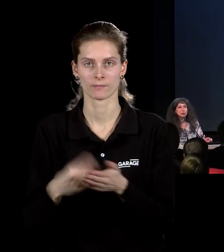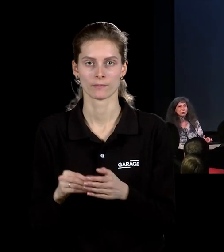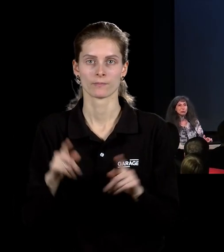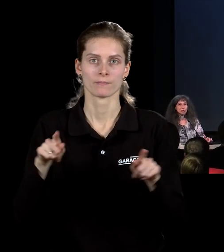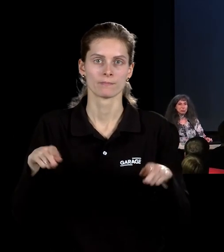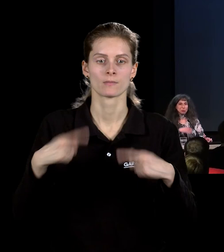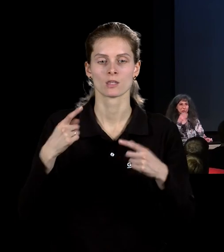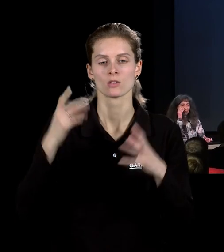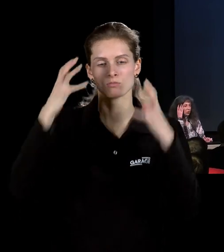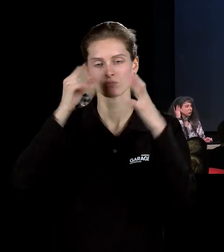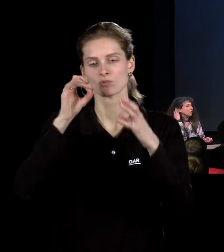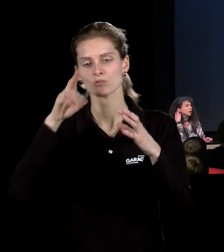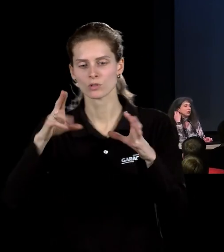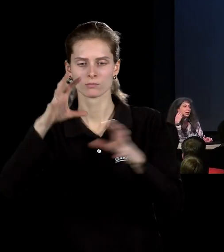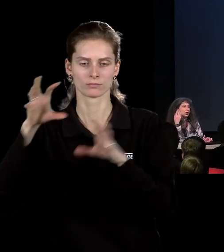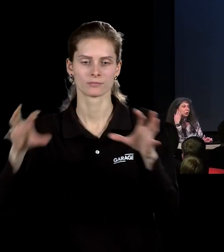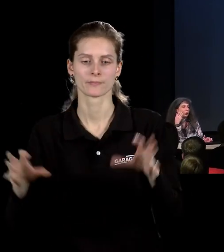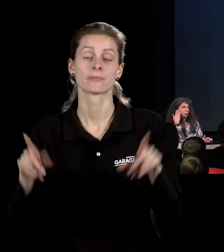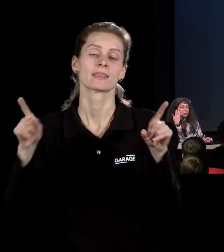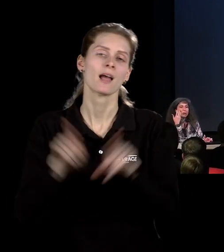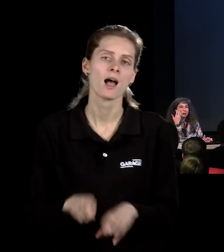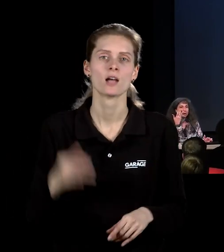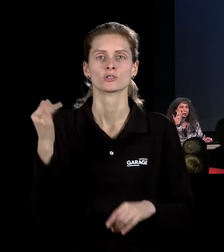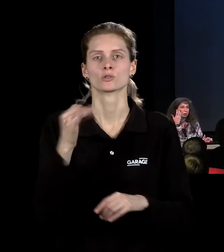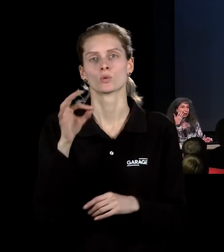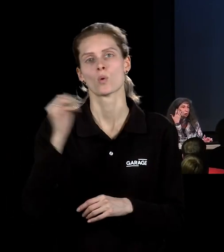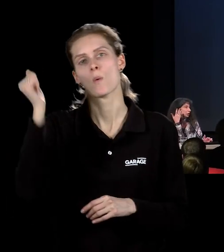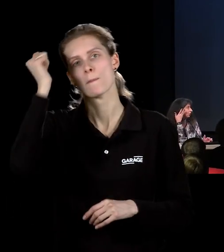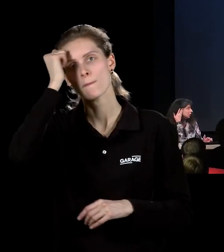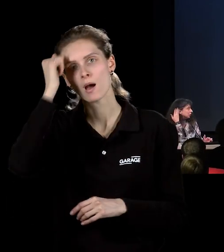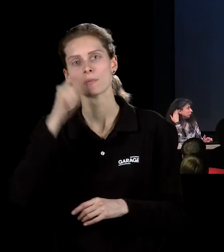там черепа там приходят, тоже присутствуют. Такая же история про память, это